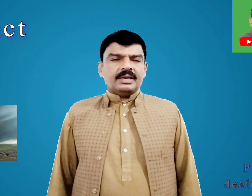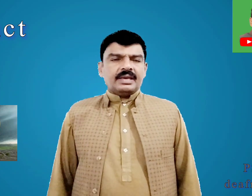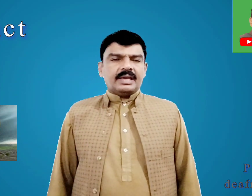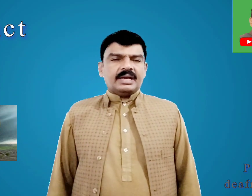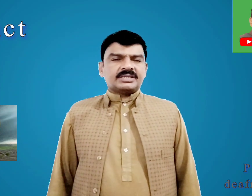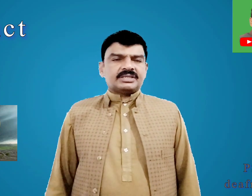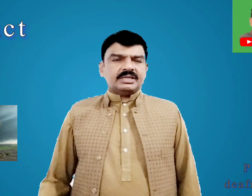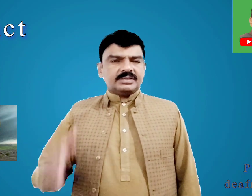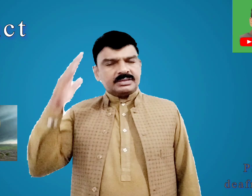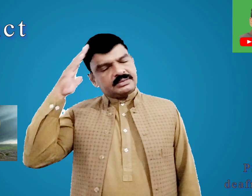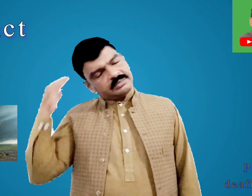वाला एक्सटिंक्ट